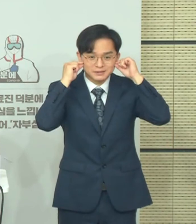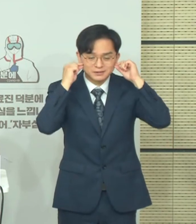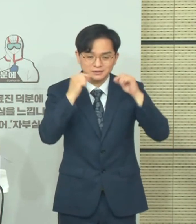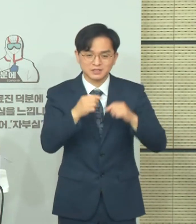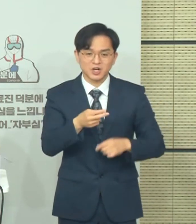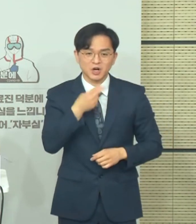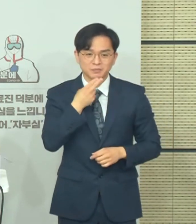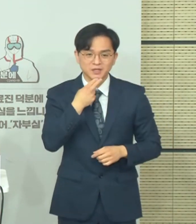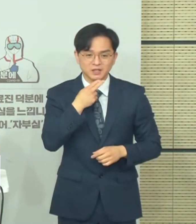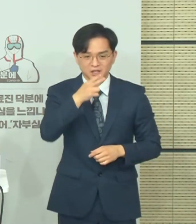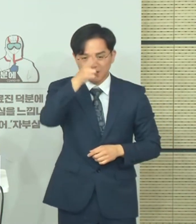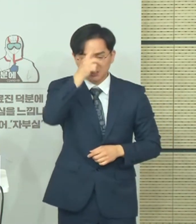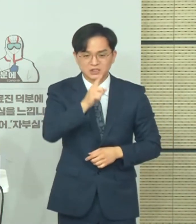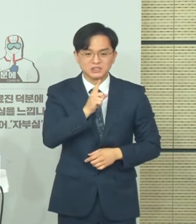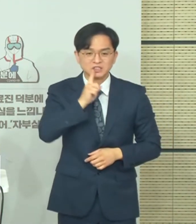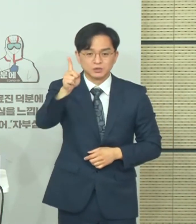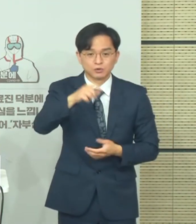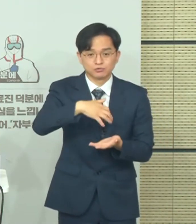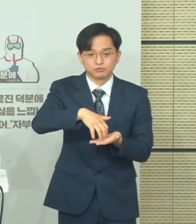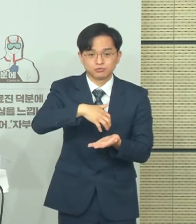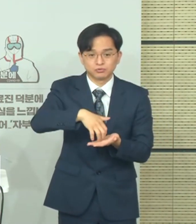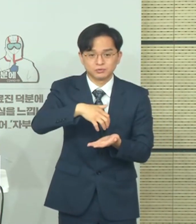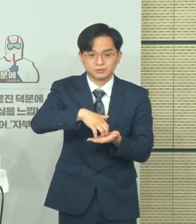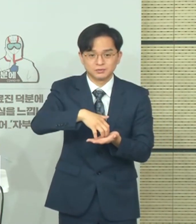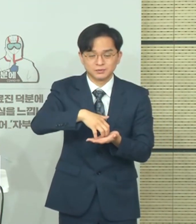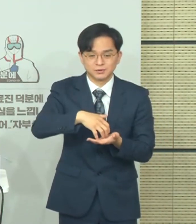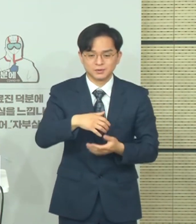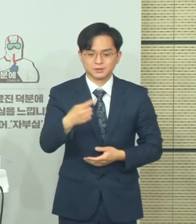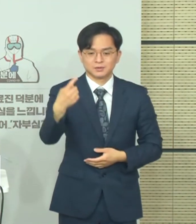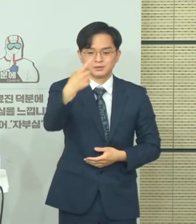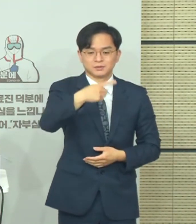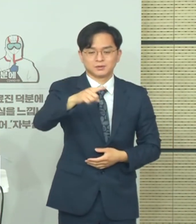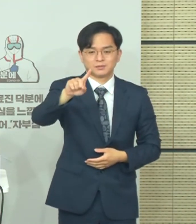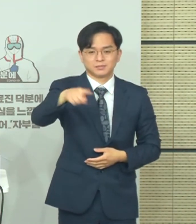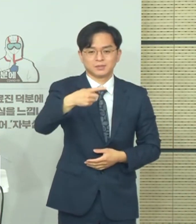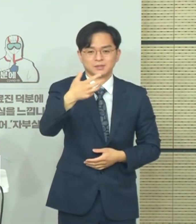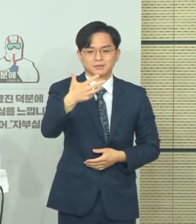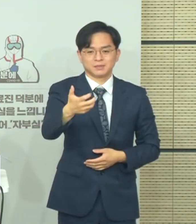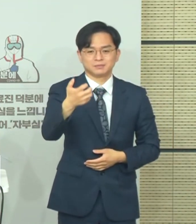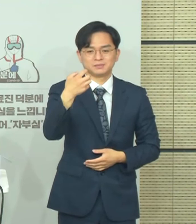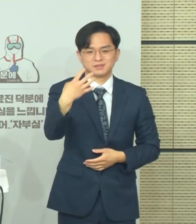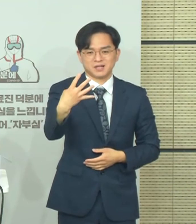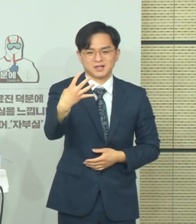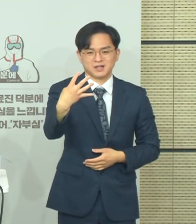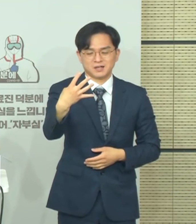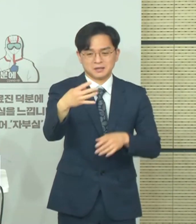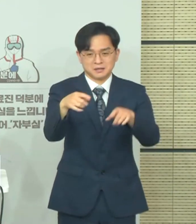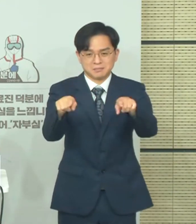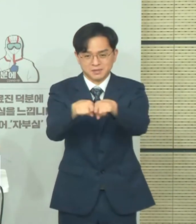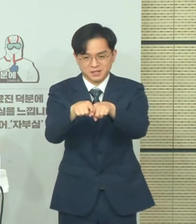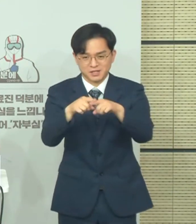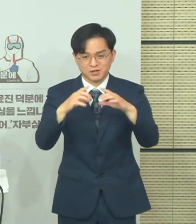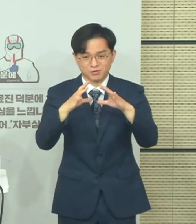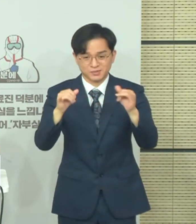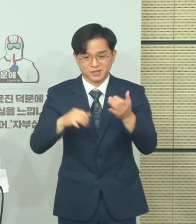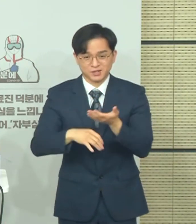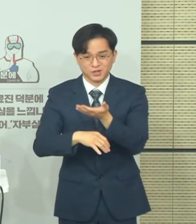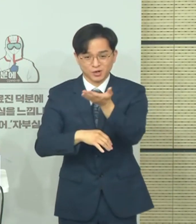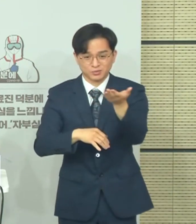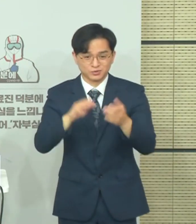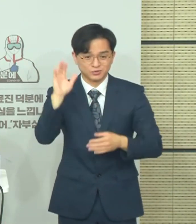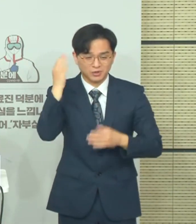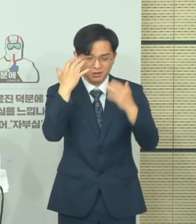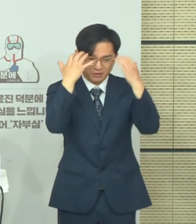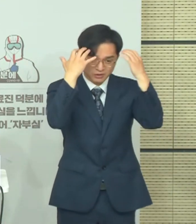관련한 경찰청 신고 건수가 총 1184 건에 달할 정도로 국민 여러분들께서 마스크 착용 해